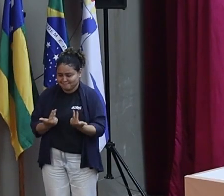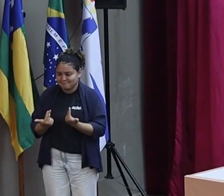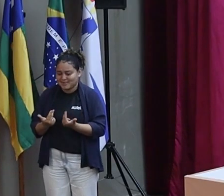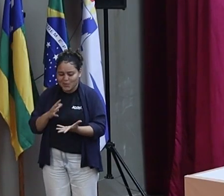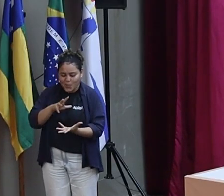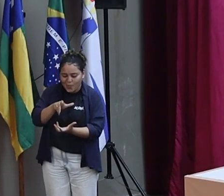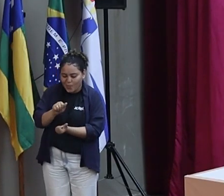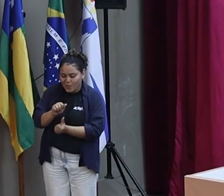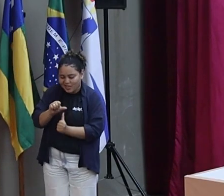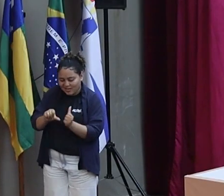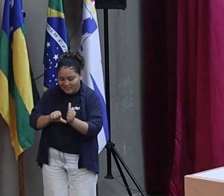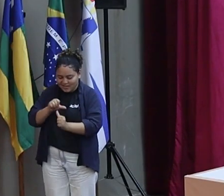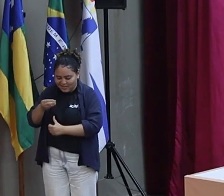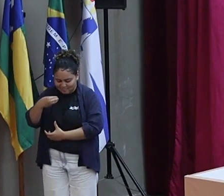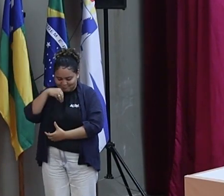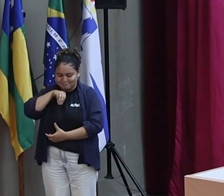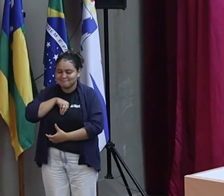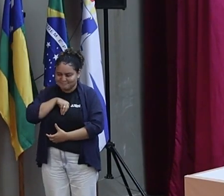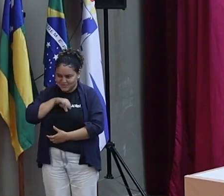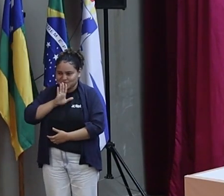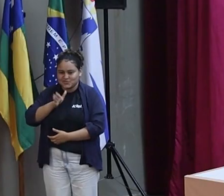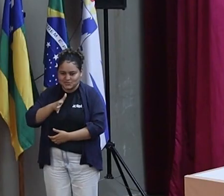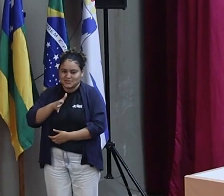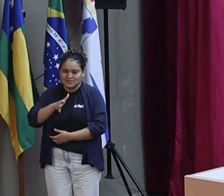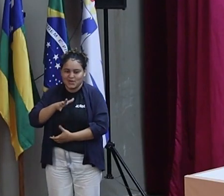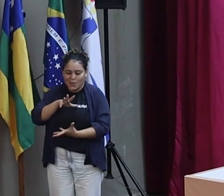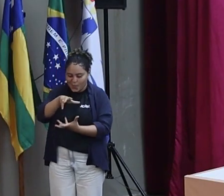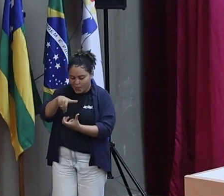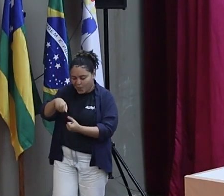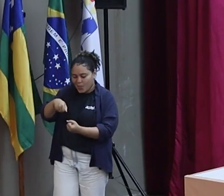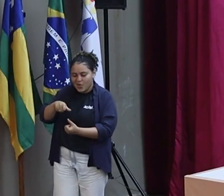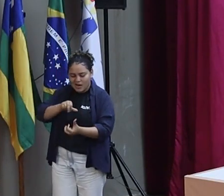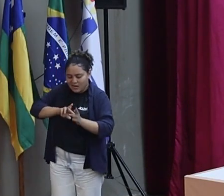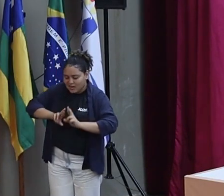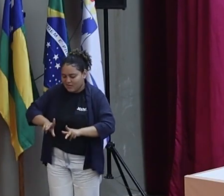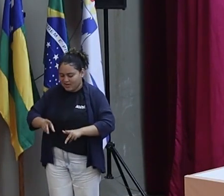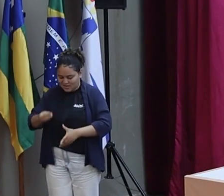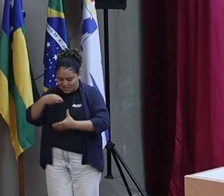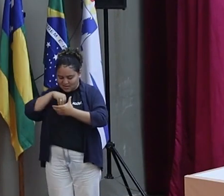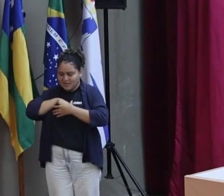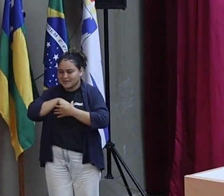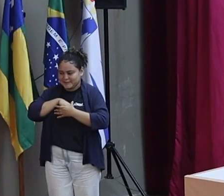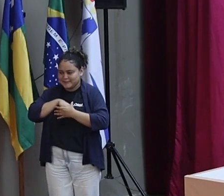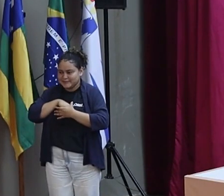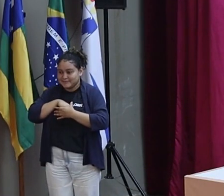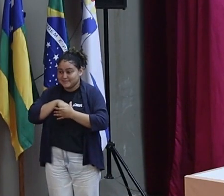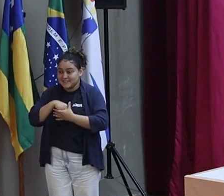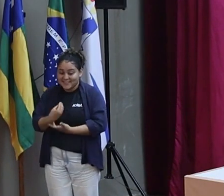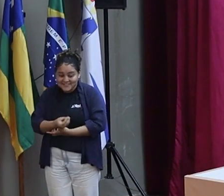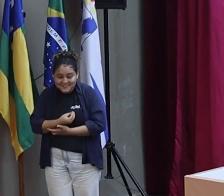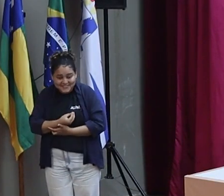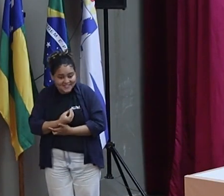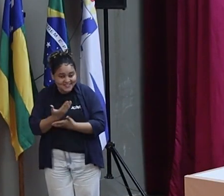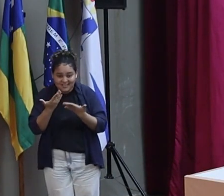mundo diferente já está dentro da gente, né? Mas esse mundo diferente já está dentro da gente porque essas formas de vida,